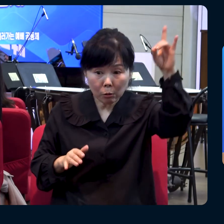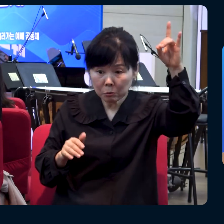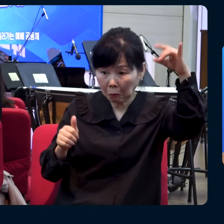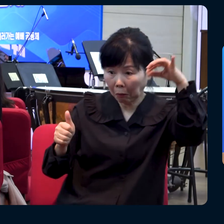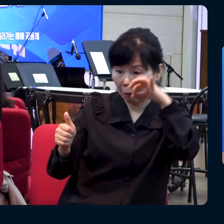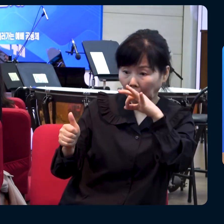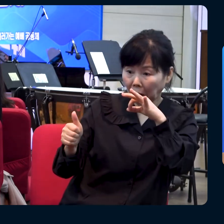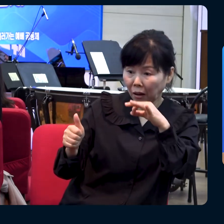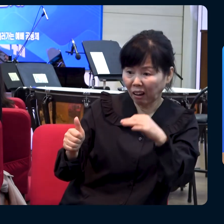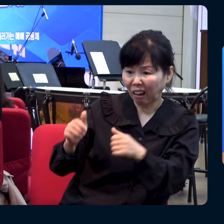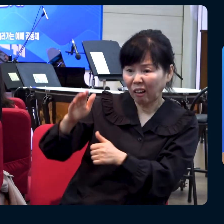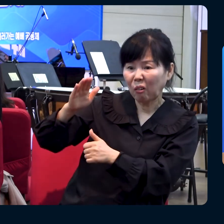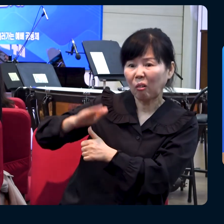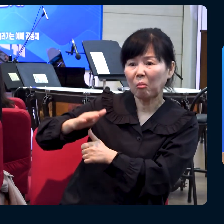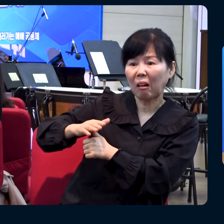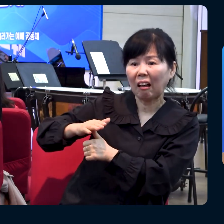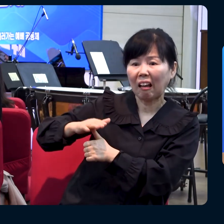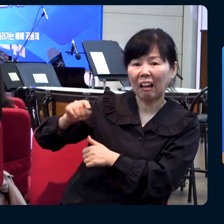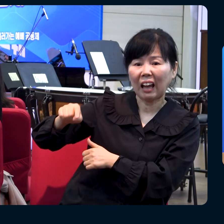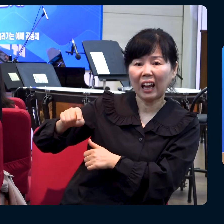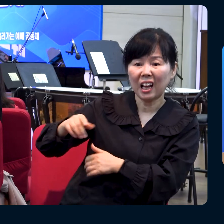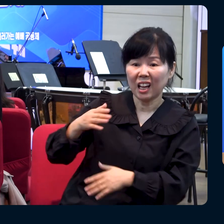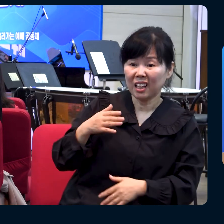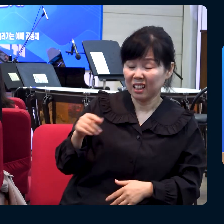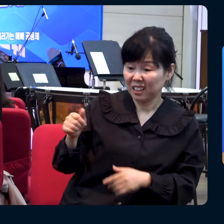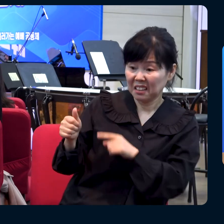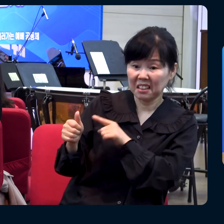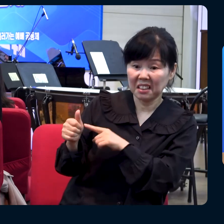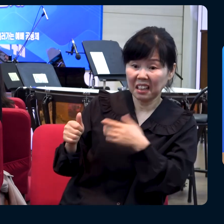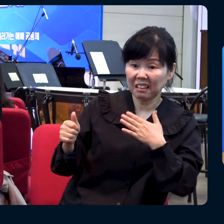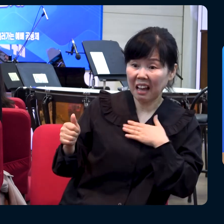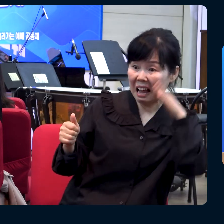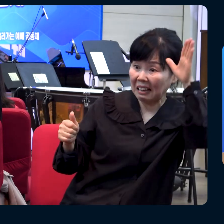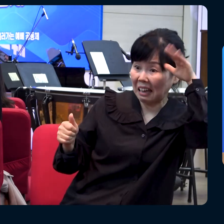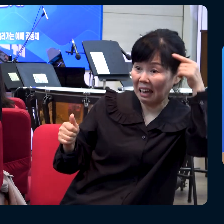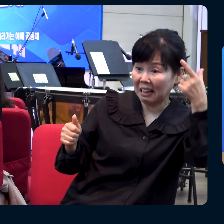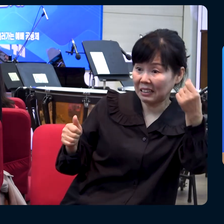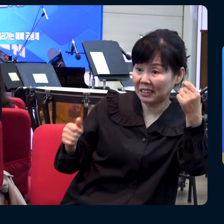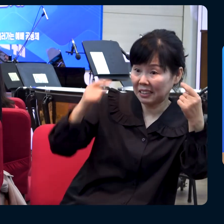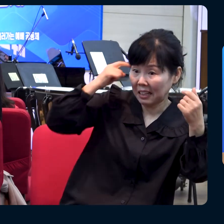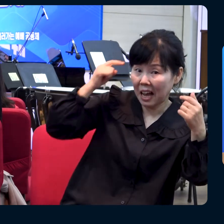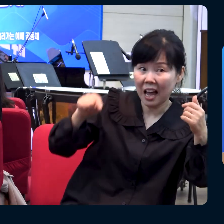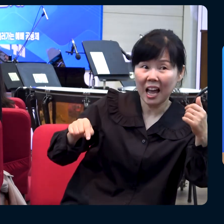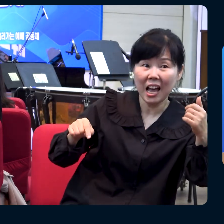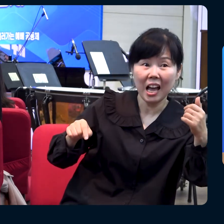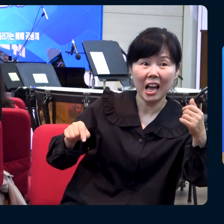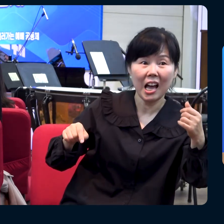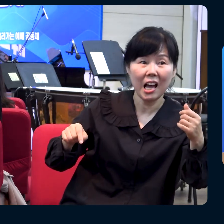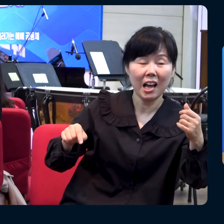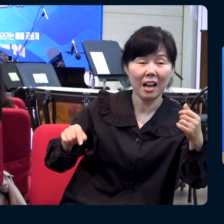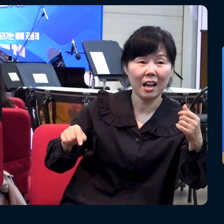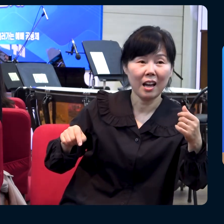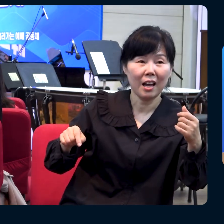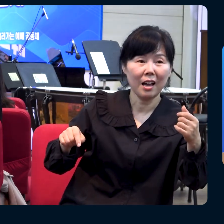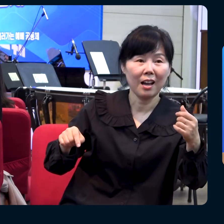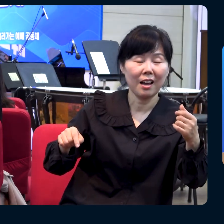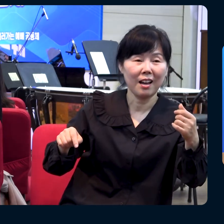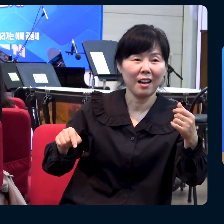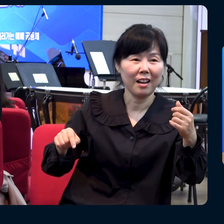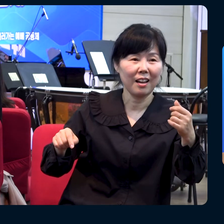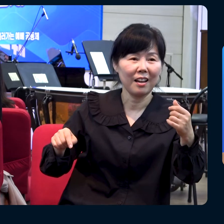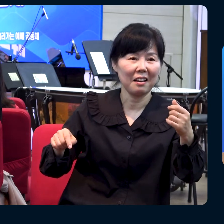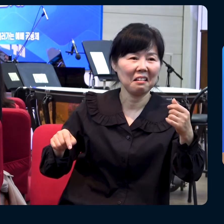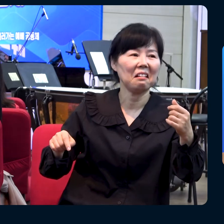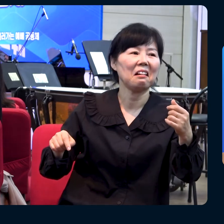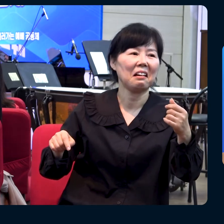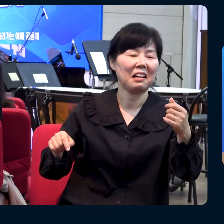나오는 거예요. 네가 나를 개로 여기는 거냐. 그러니까 여러분, 믿음의 사람이 등장하면요 상대방이 자기 정체성을